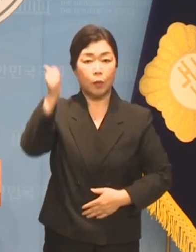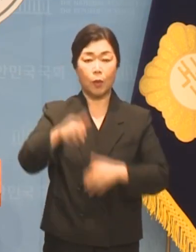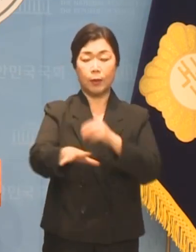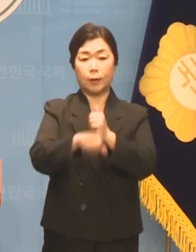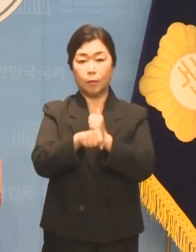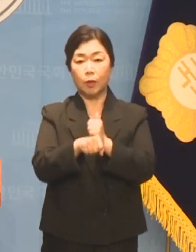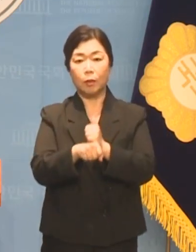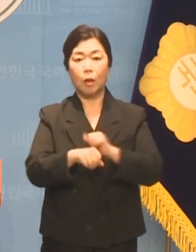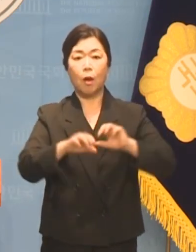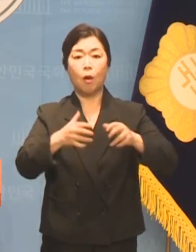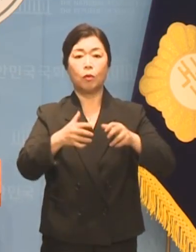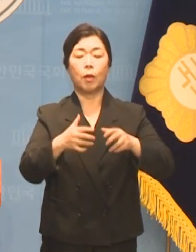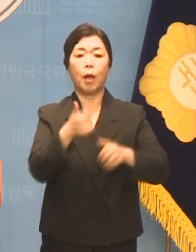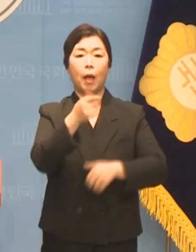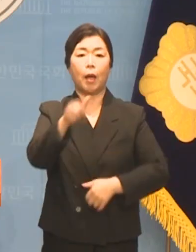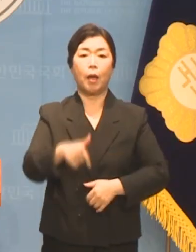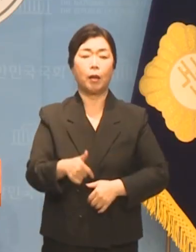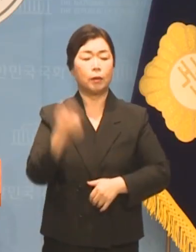직속